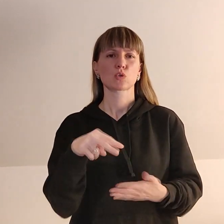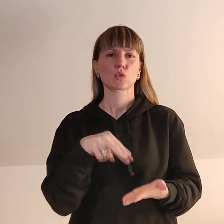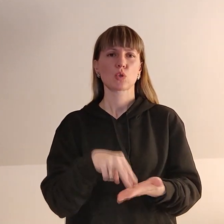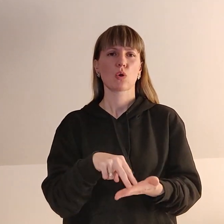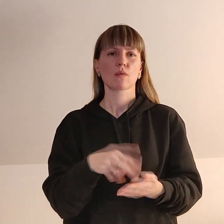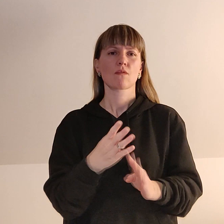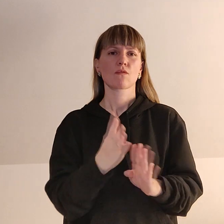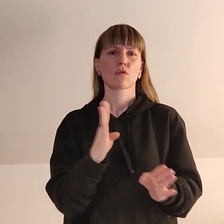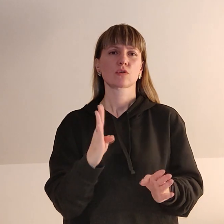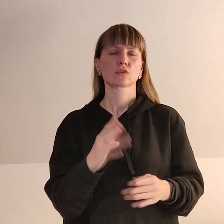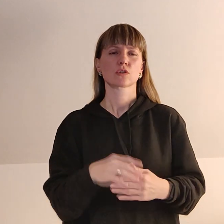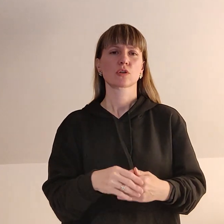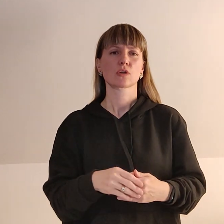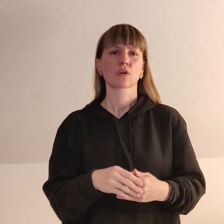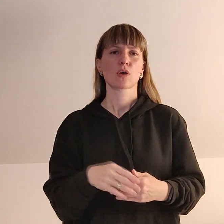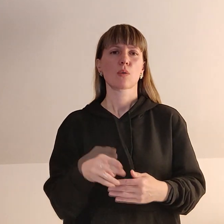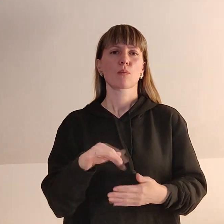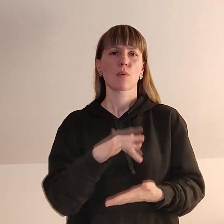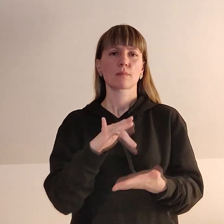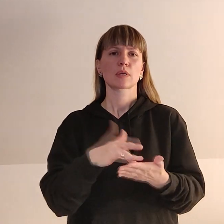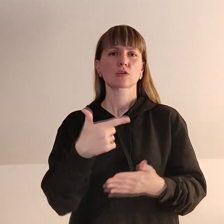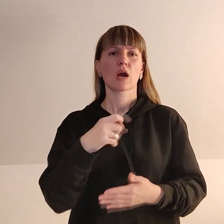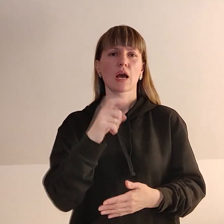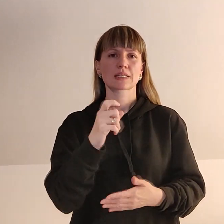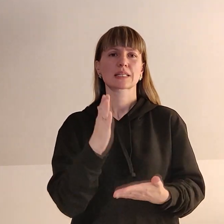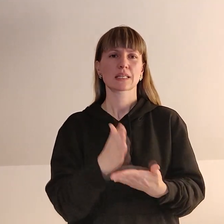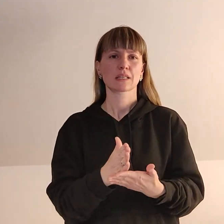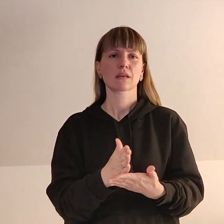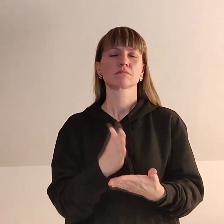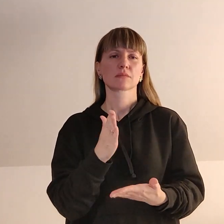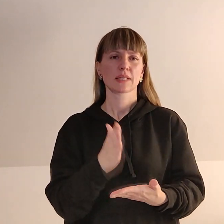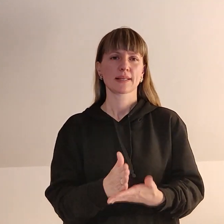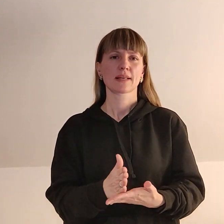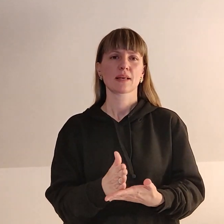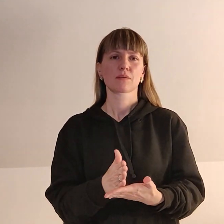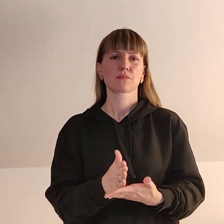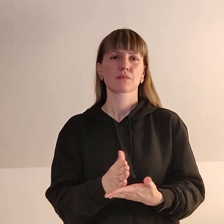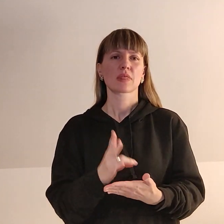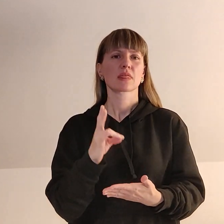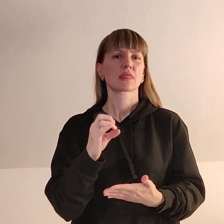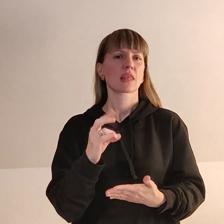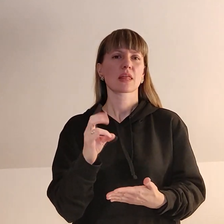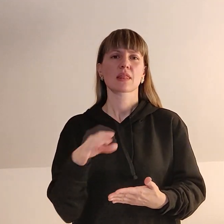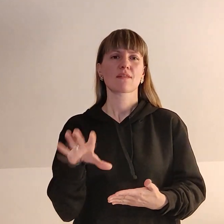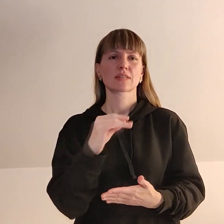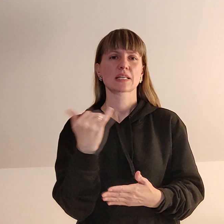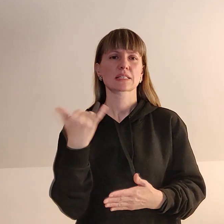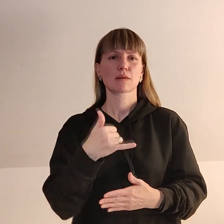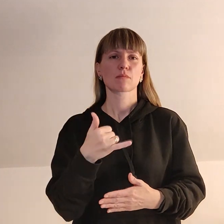стоїть. А по місту загалом газ є? Є. Ну, не на всіх заправках. Ну, вон свободно.